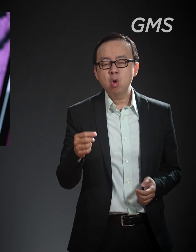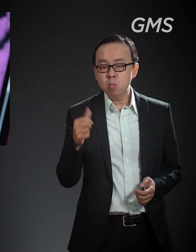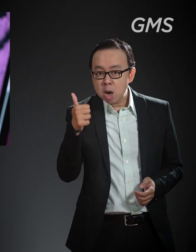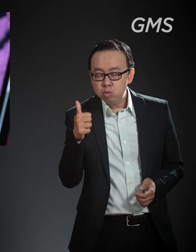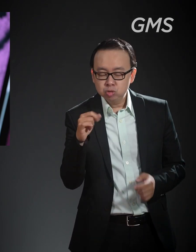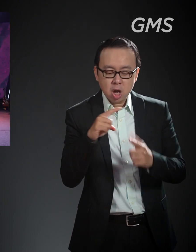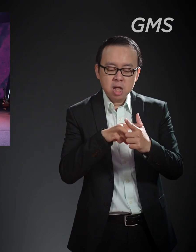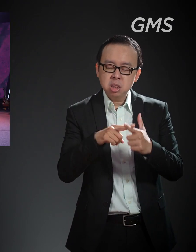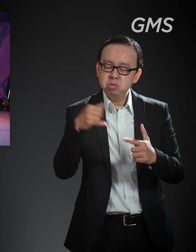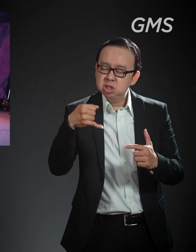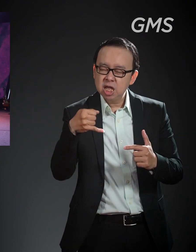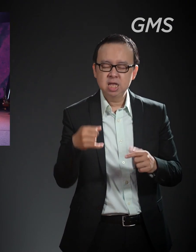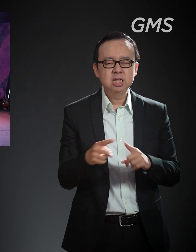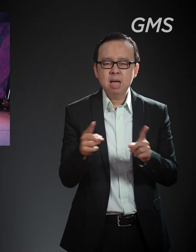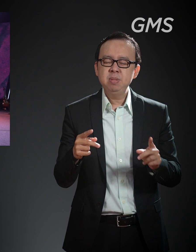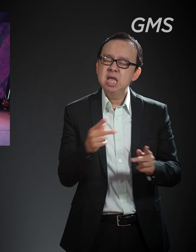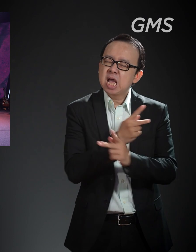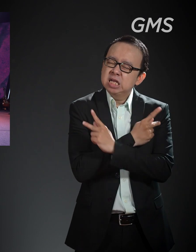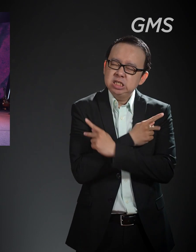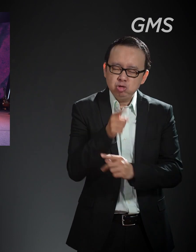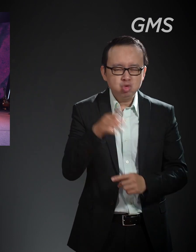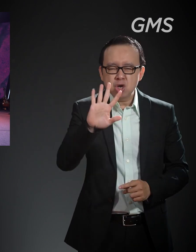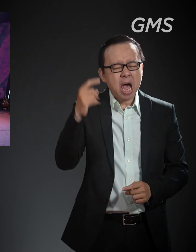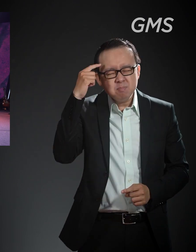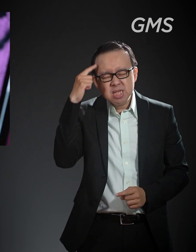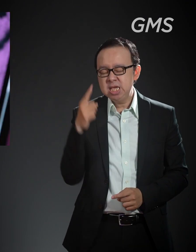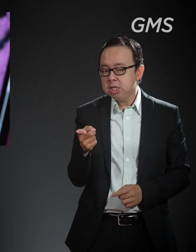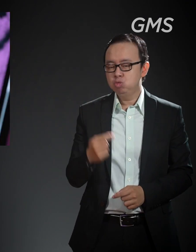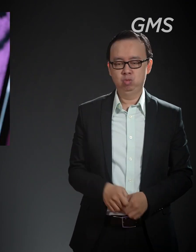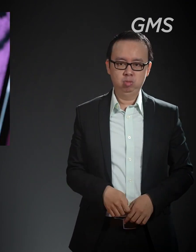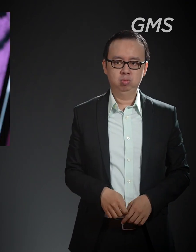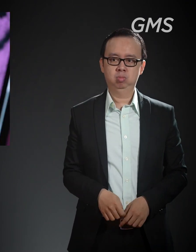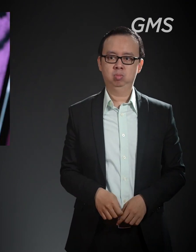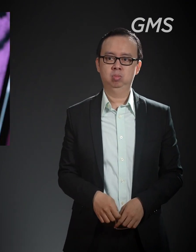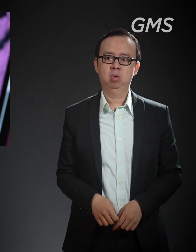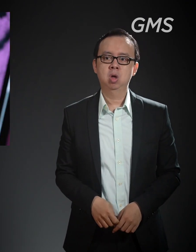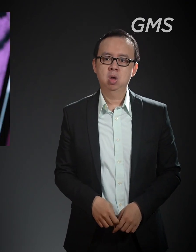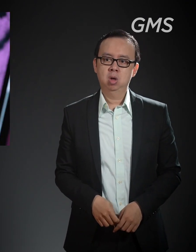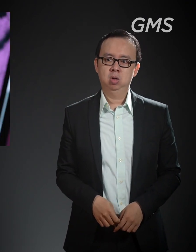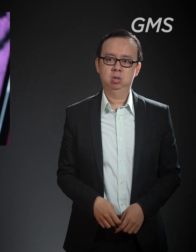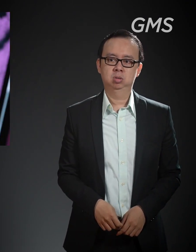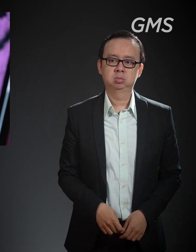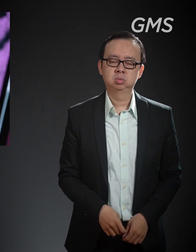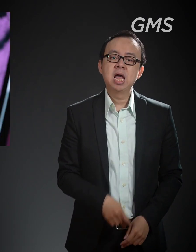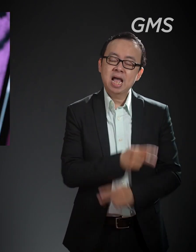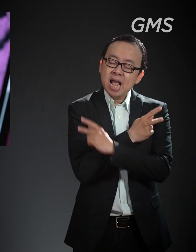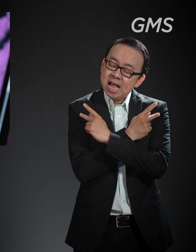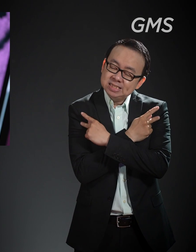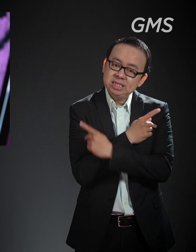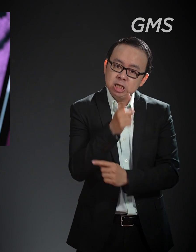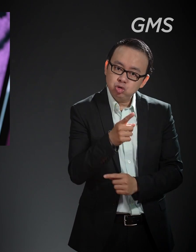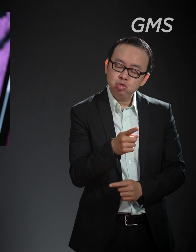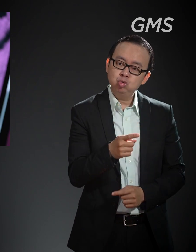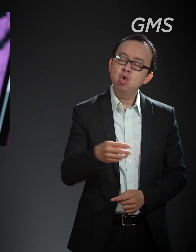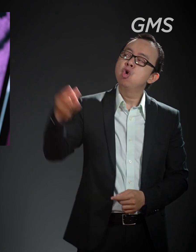peduli. Selain kasih, memberi itu juga karunia. Karunia itu satu sisi atau sepihak.